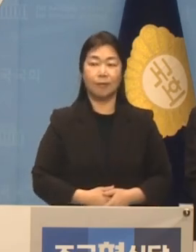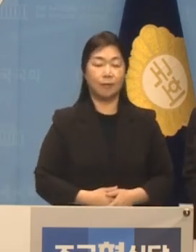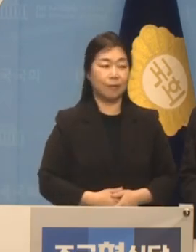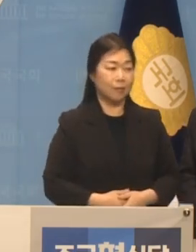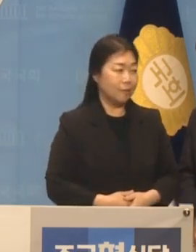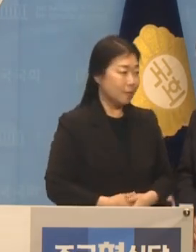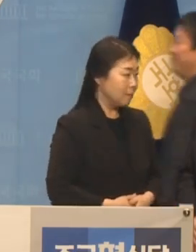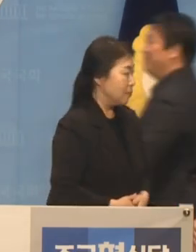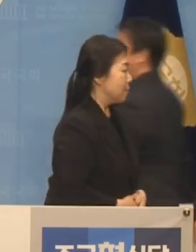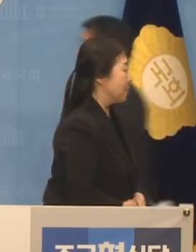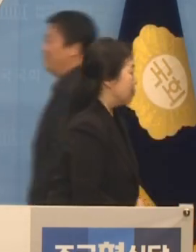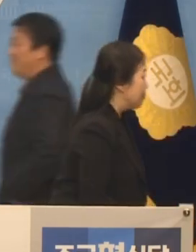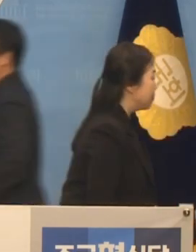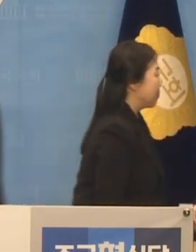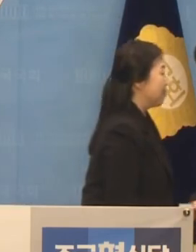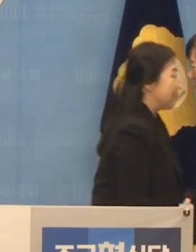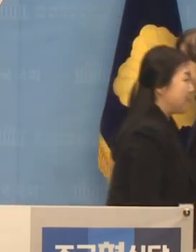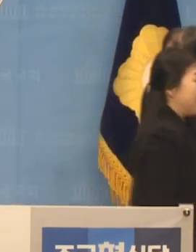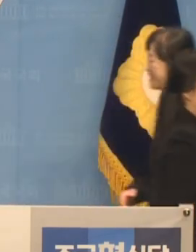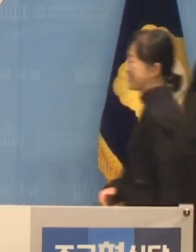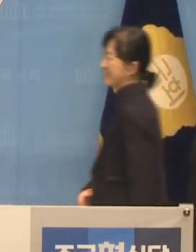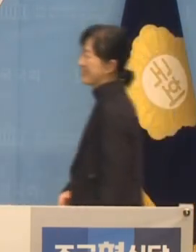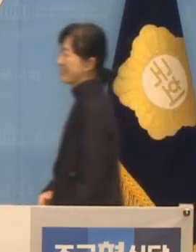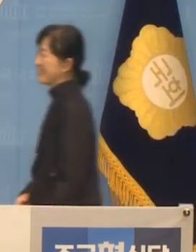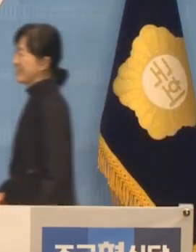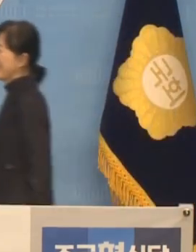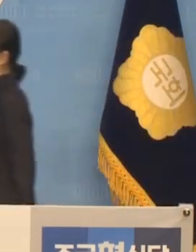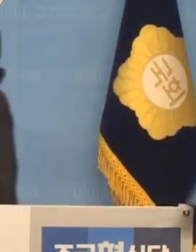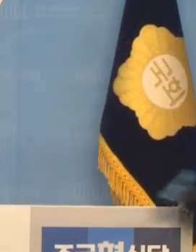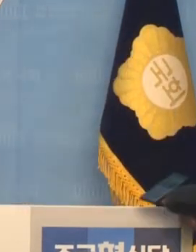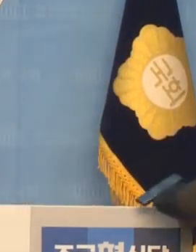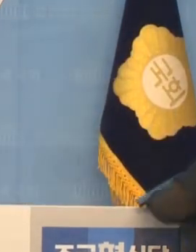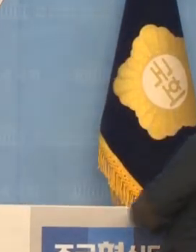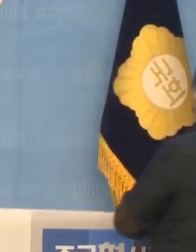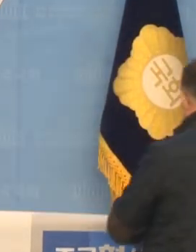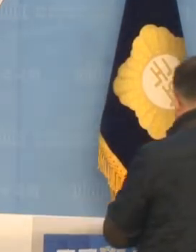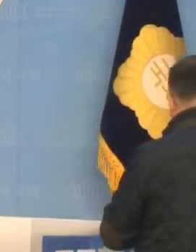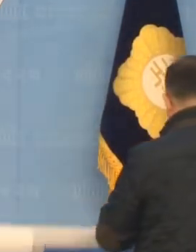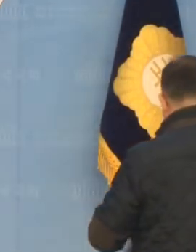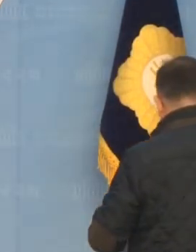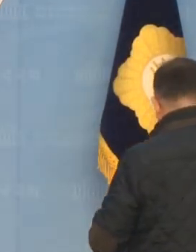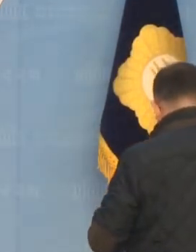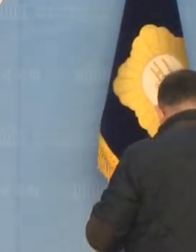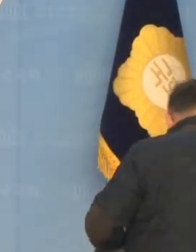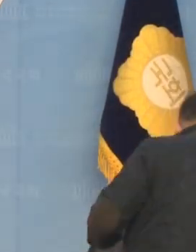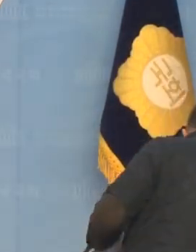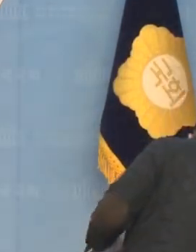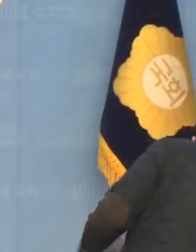고맙습니다. 내가 너무 불편해.